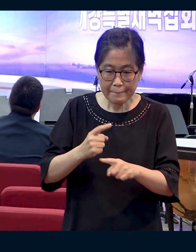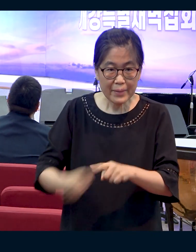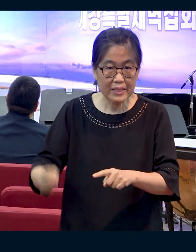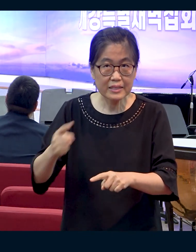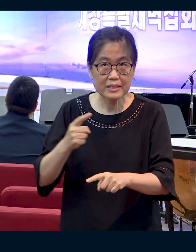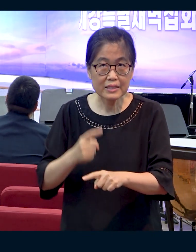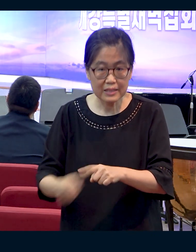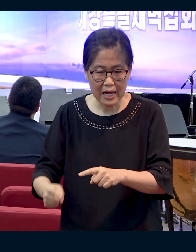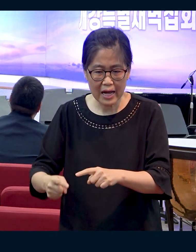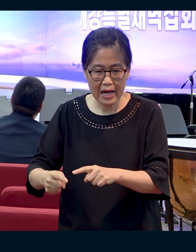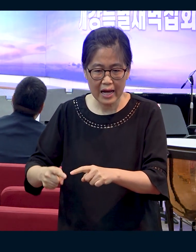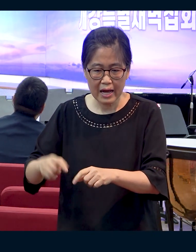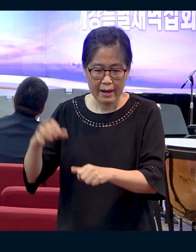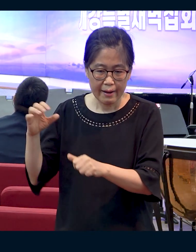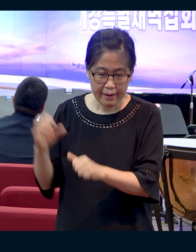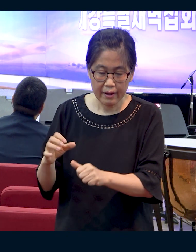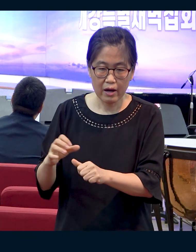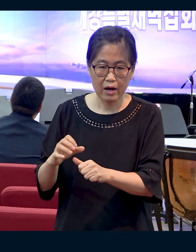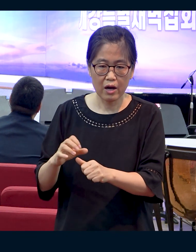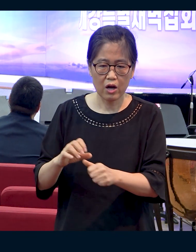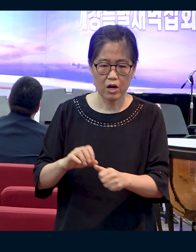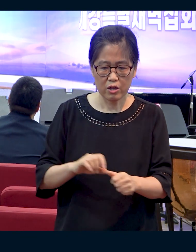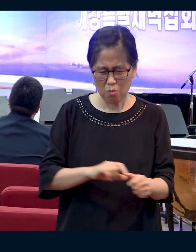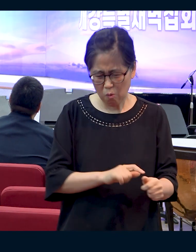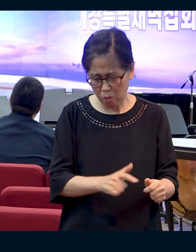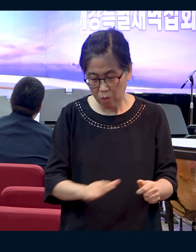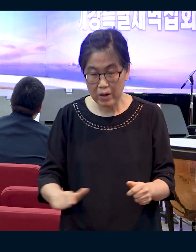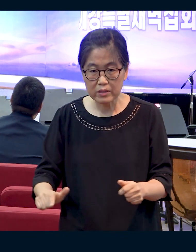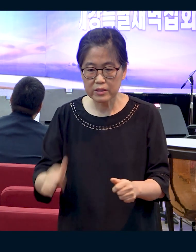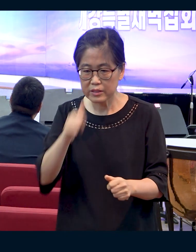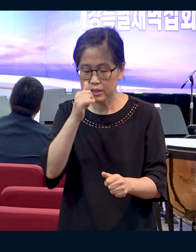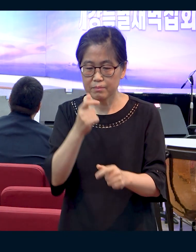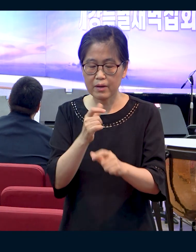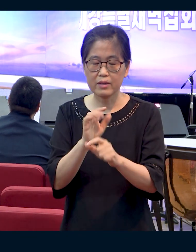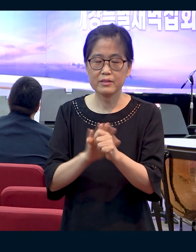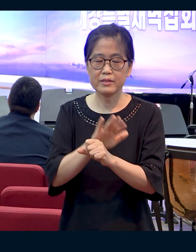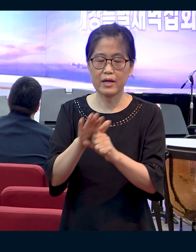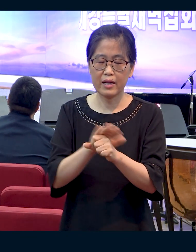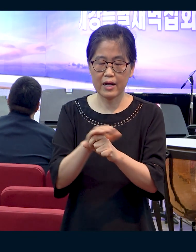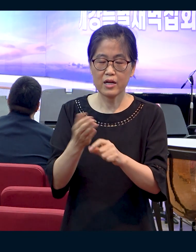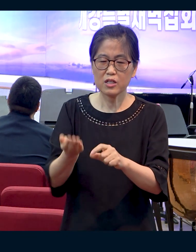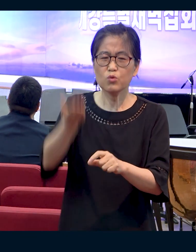심지어 권징까지도요, 다 사랑의 계명 아래에 있어야 하는 거예요.